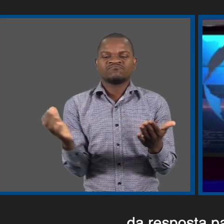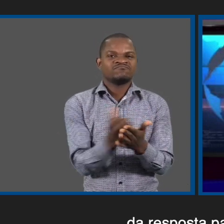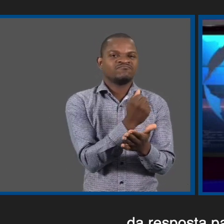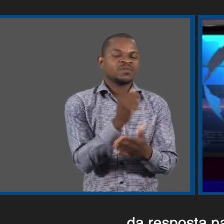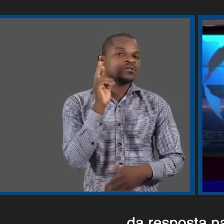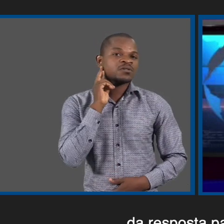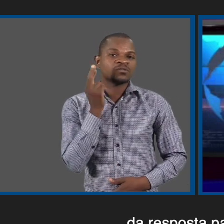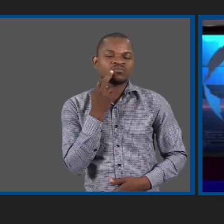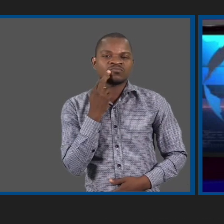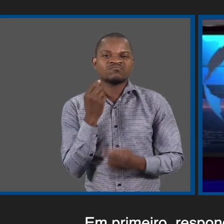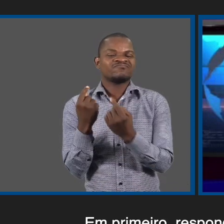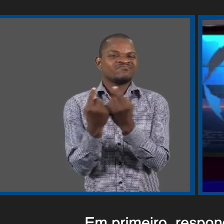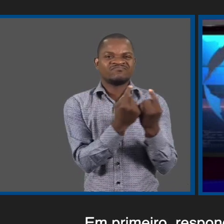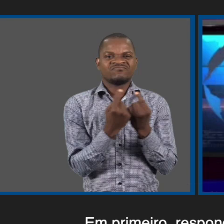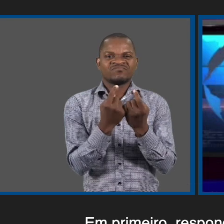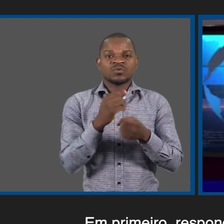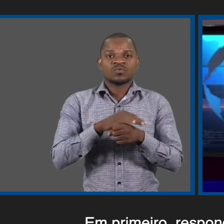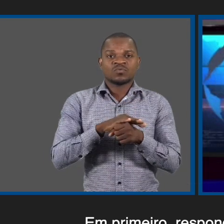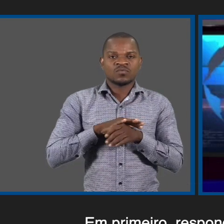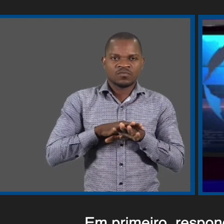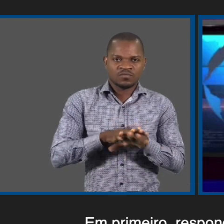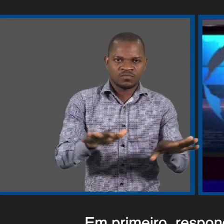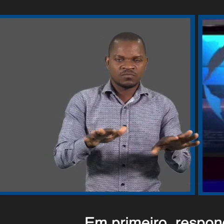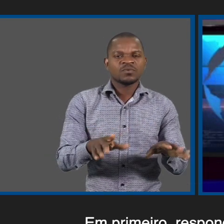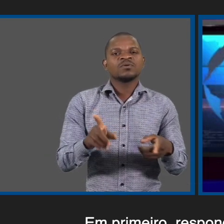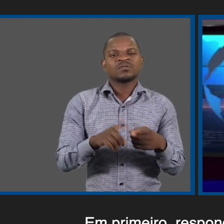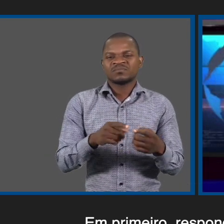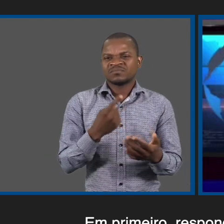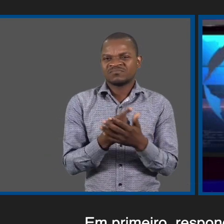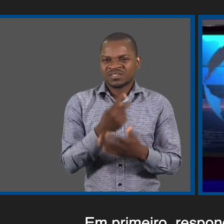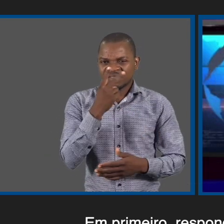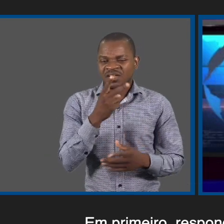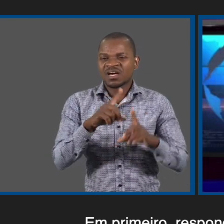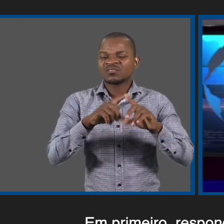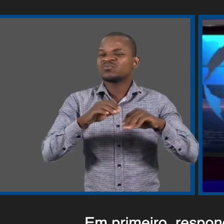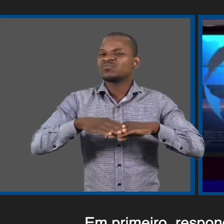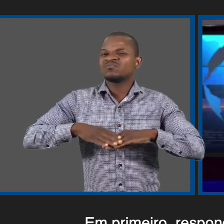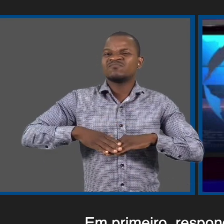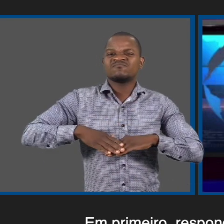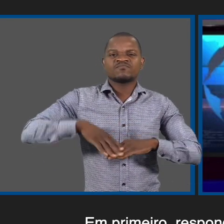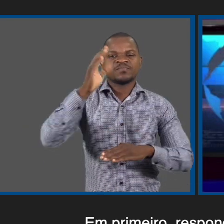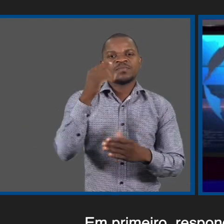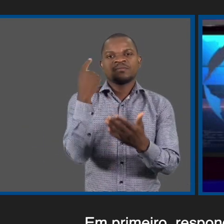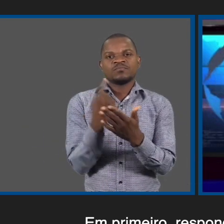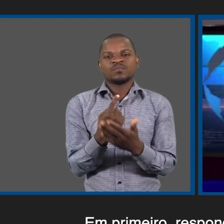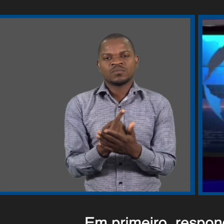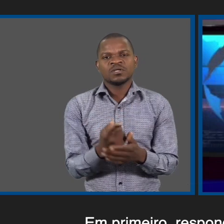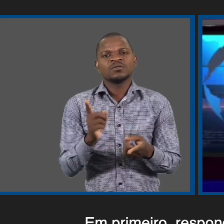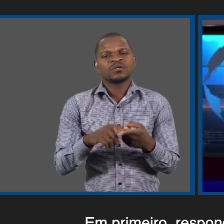resposta para a situação de Covid. Em primeiro, respondermos para ações pontuais, para tentar